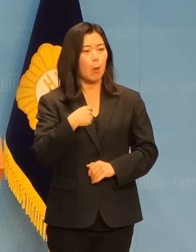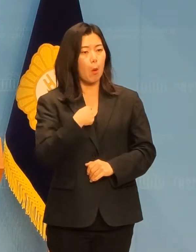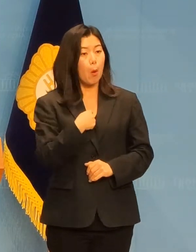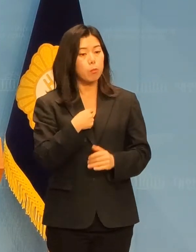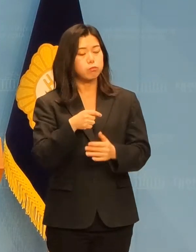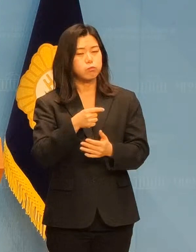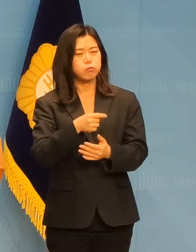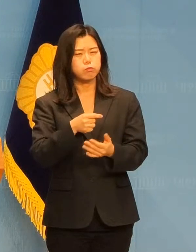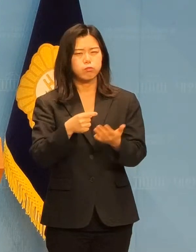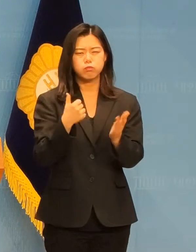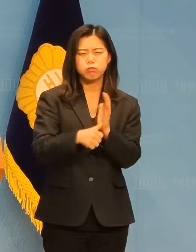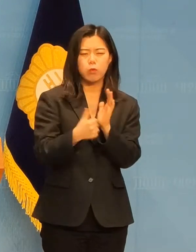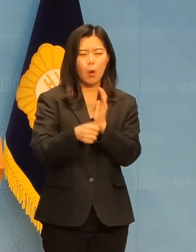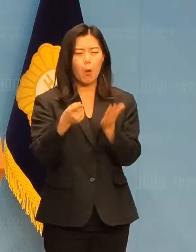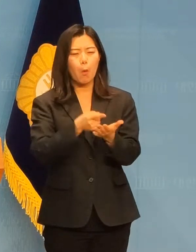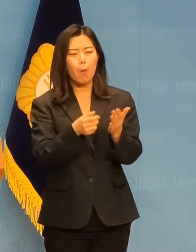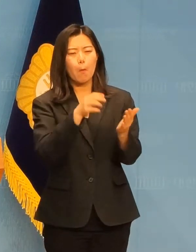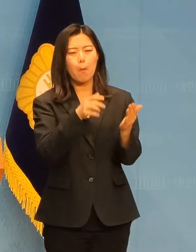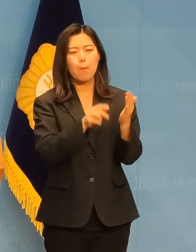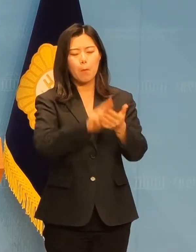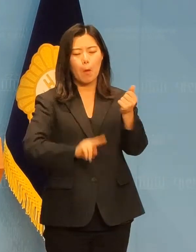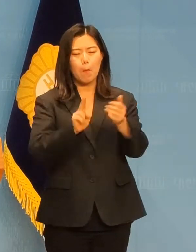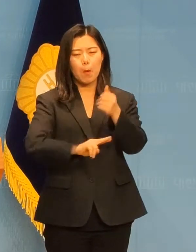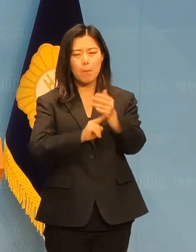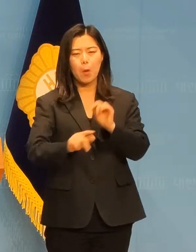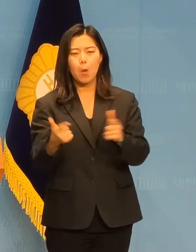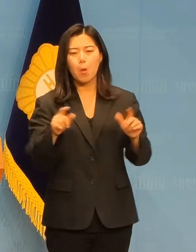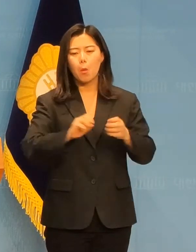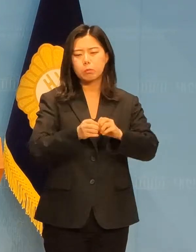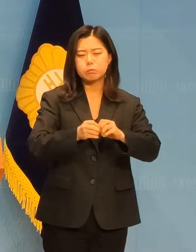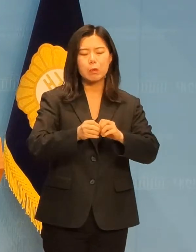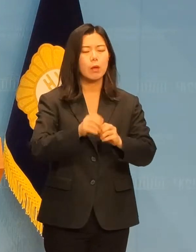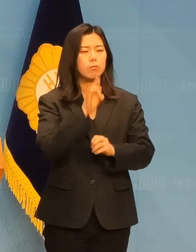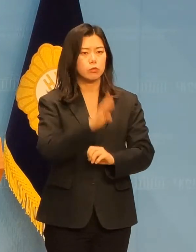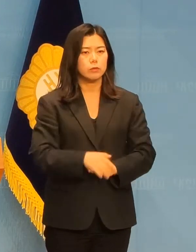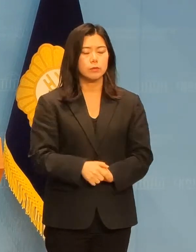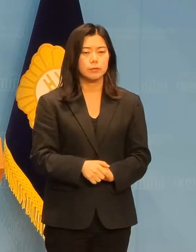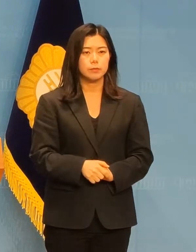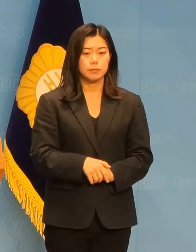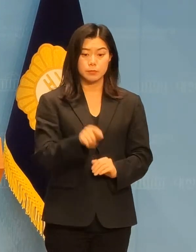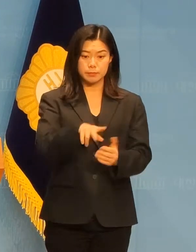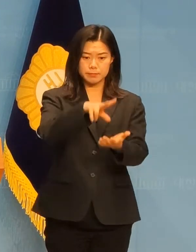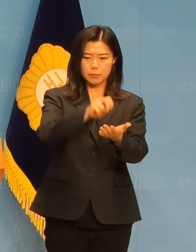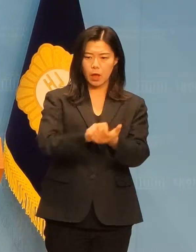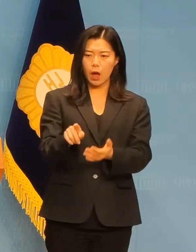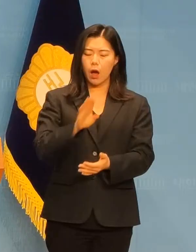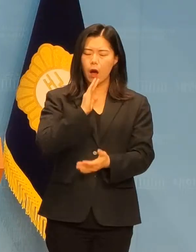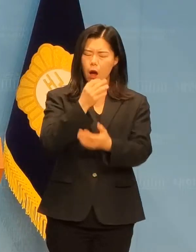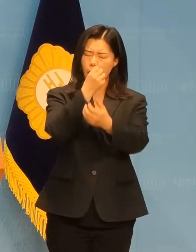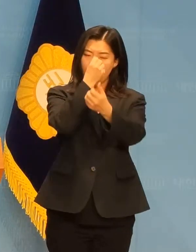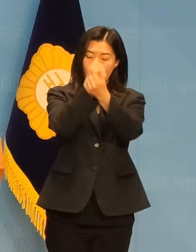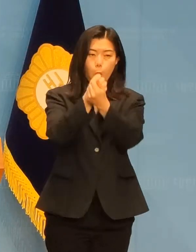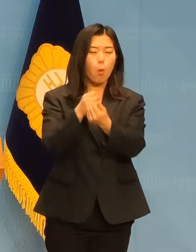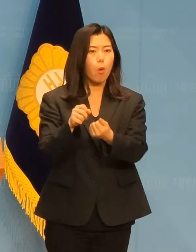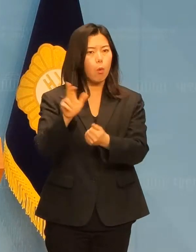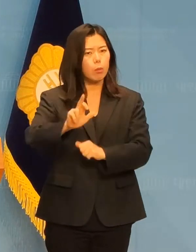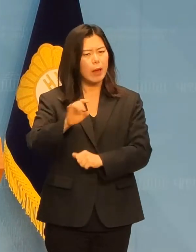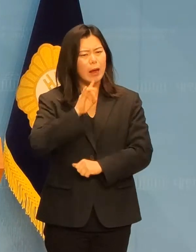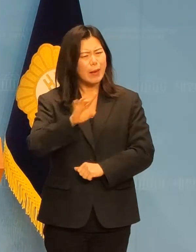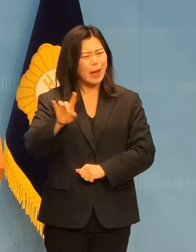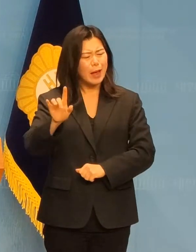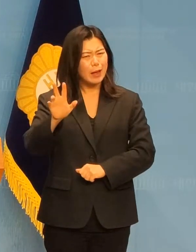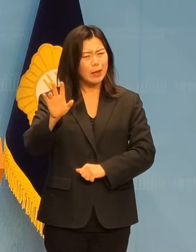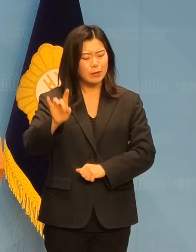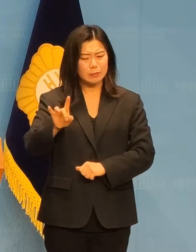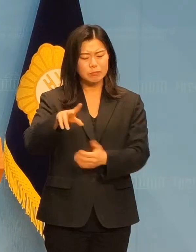팔기 꼼수 보상안이나 늘어놓고 있습니다. 이 문제를 파렴치한 특정 기업 하나의 일로 넘길